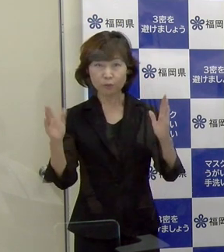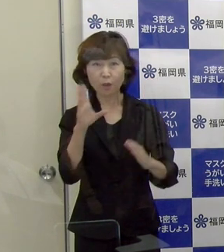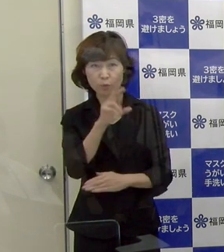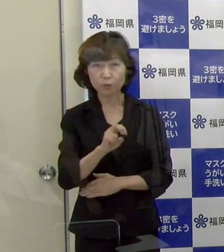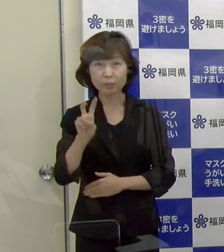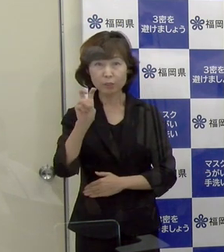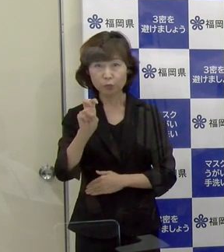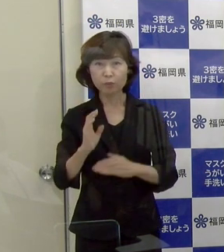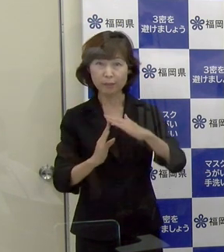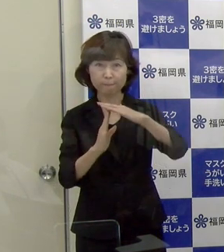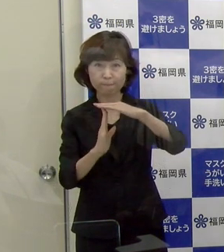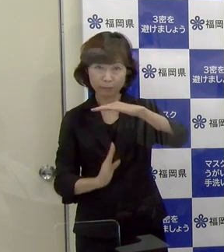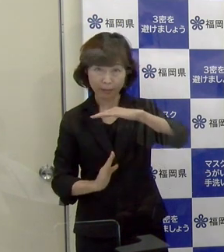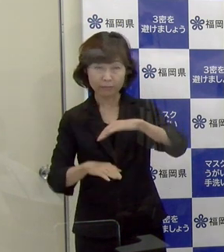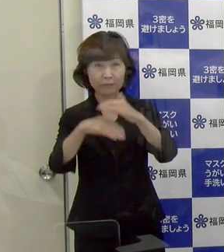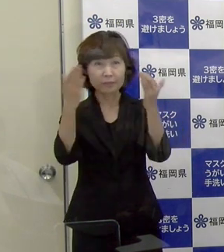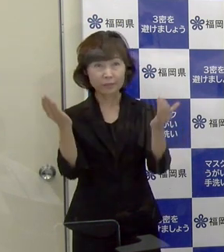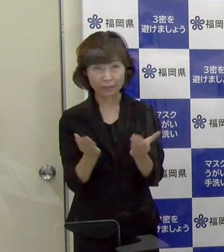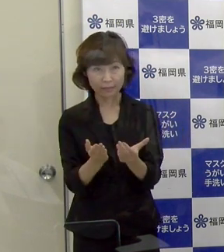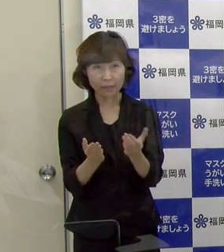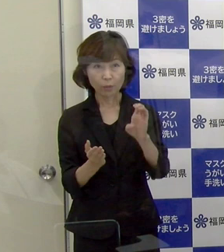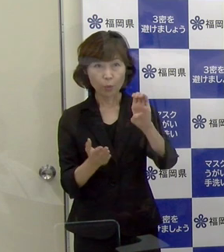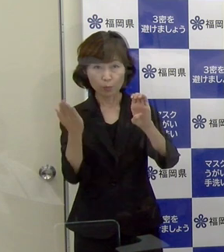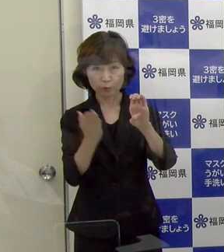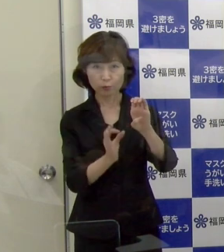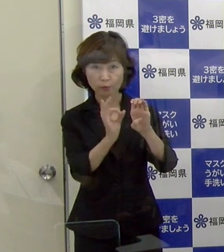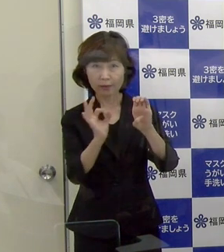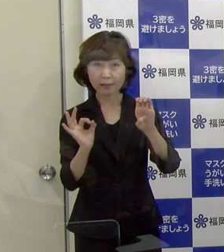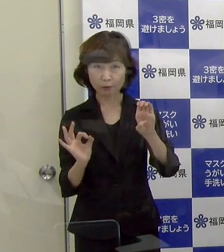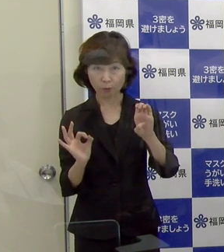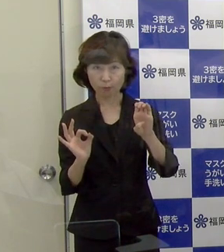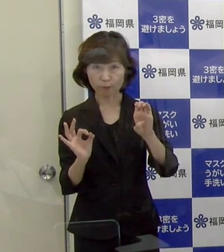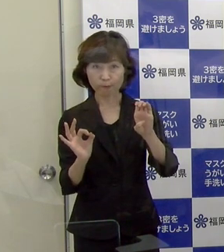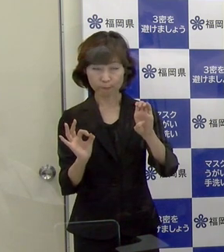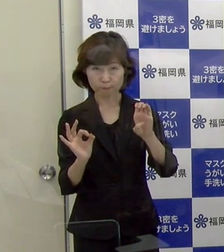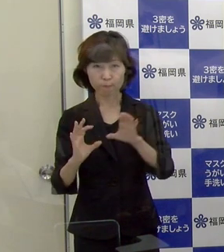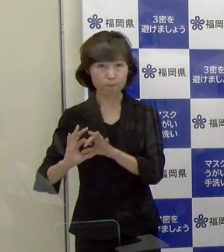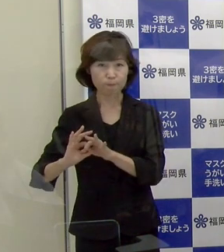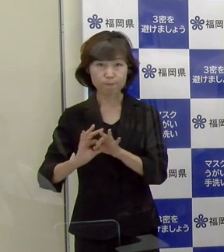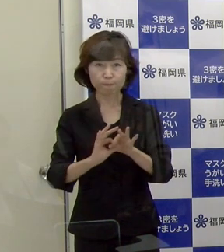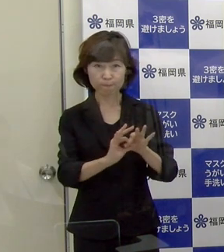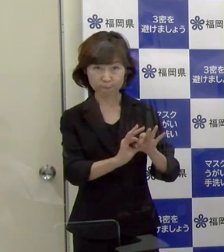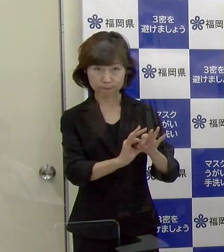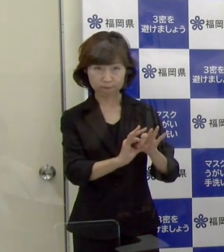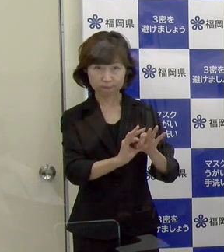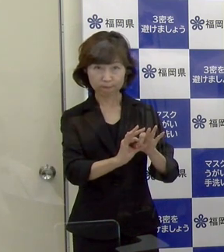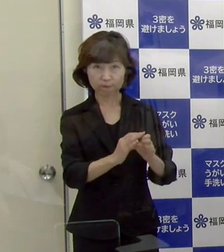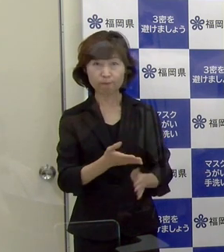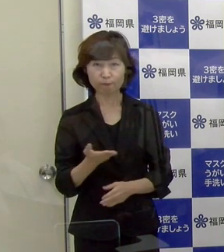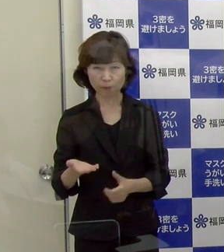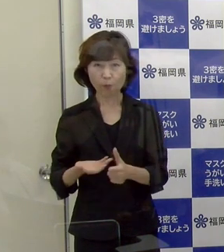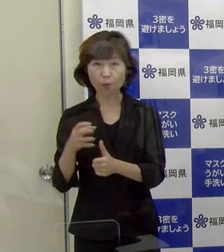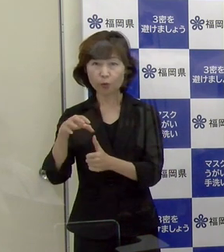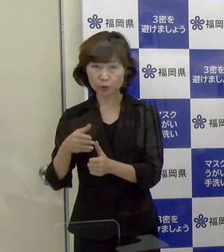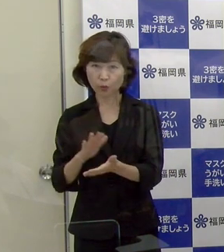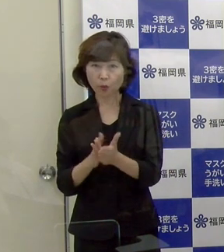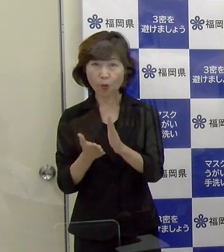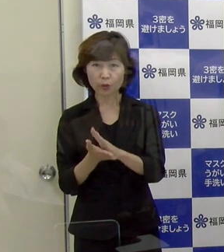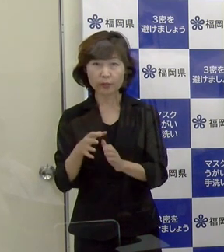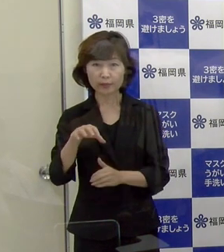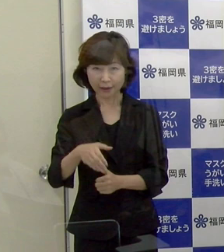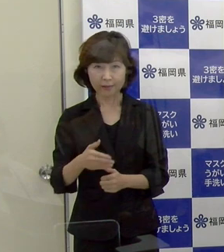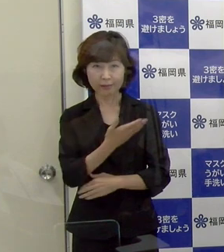未満が全体の4割を占める傾向が続いておりまして保育所幼稚園